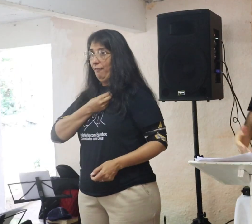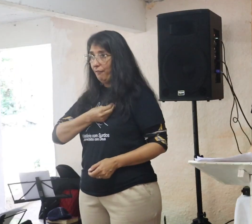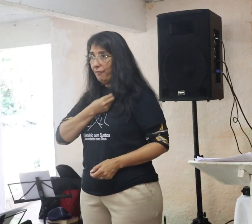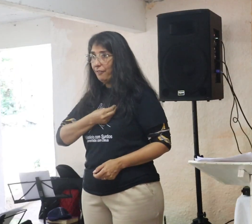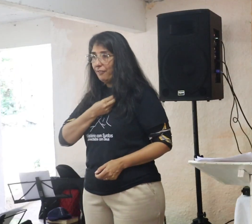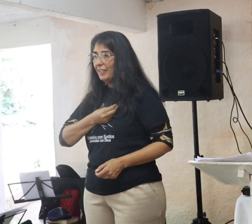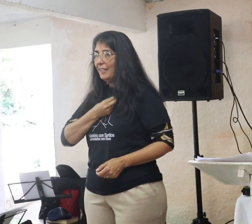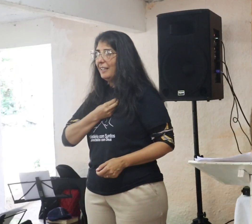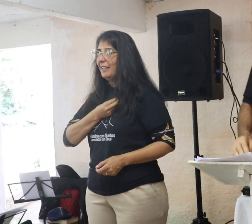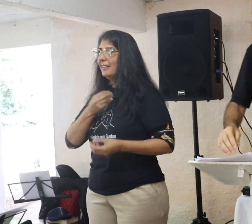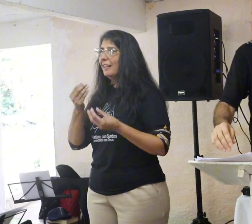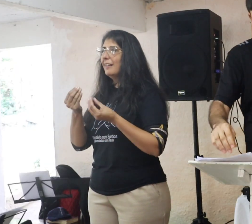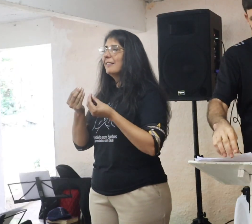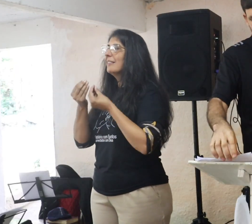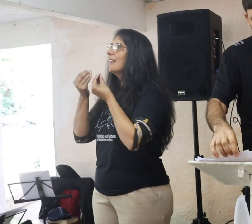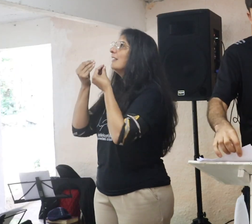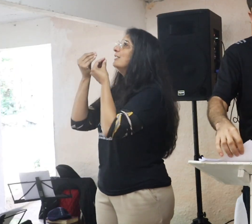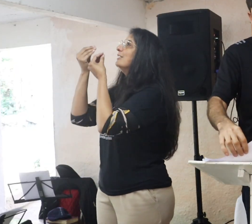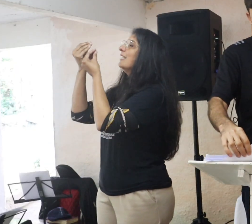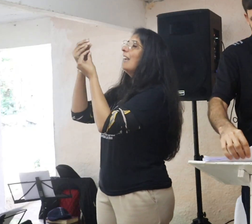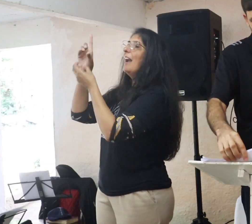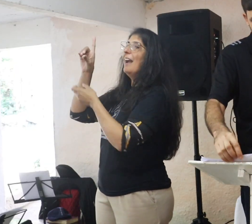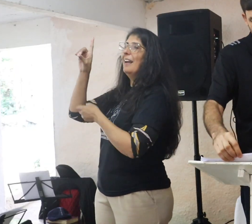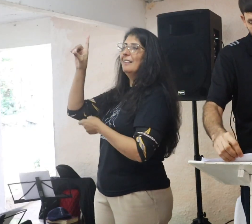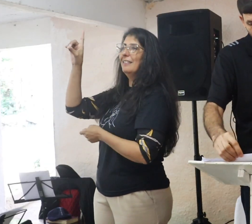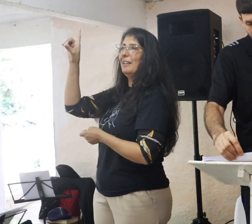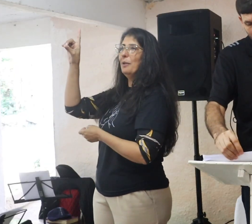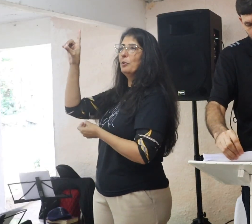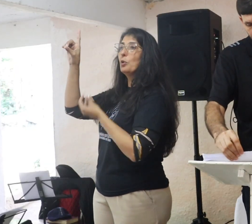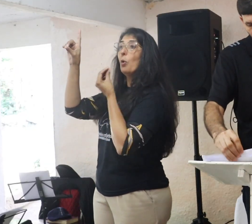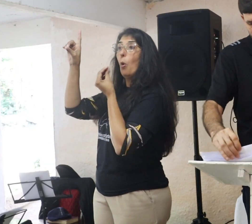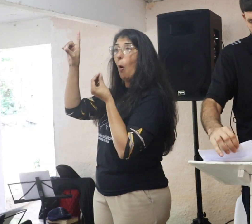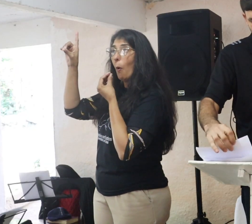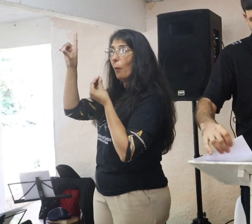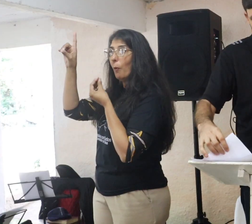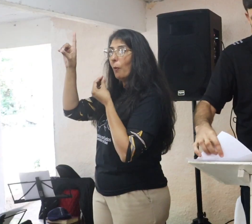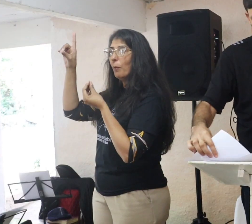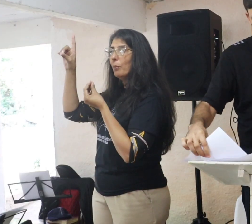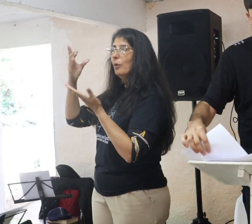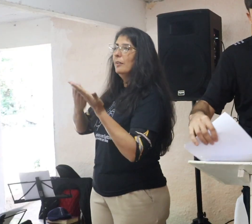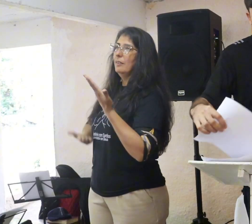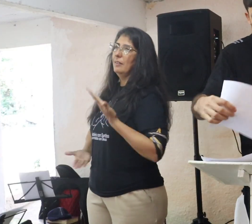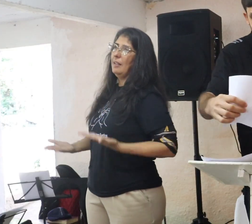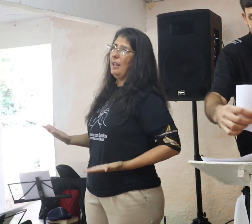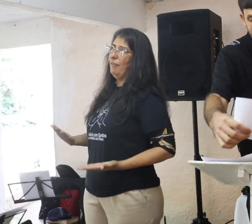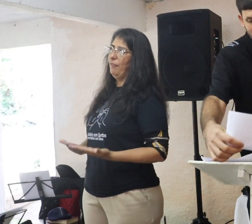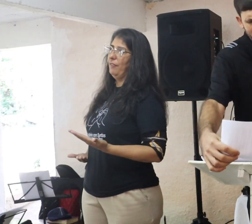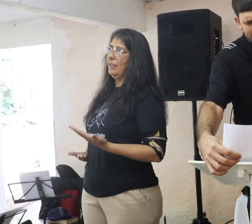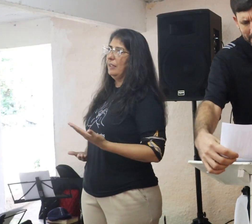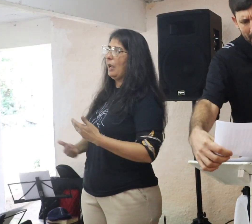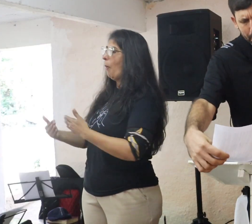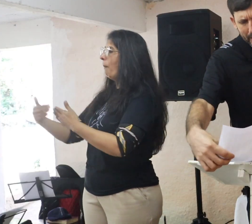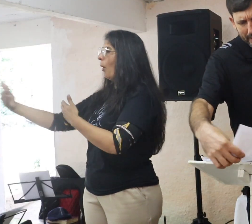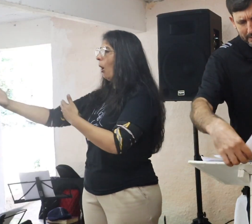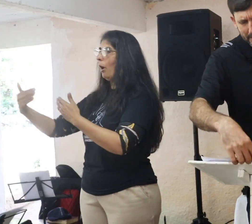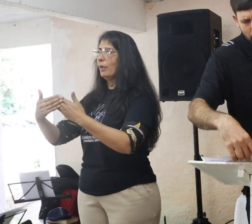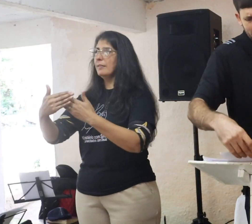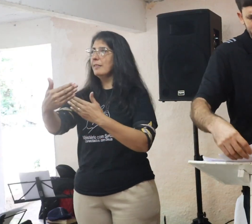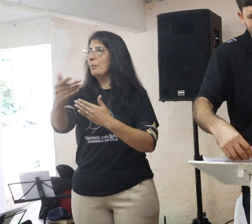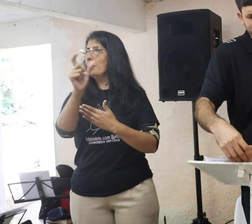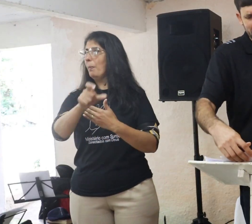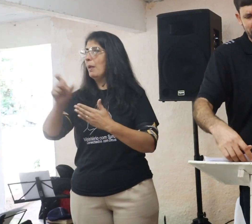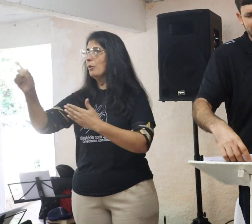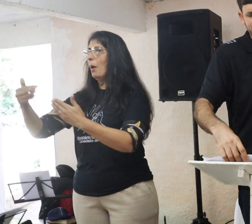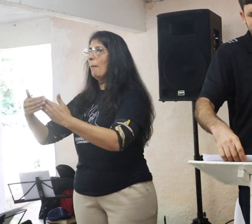ao Senhor por meio do serviço para o Senhor e para o próximo. Dedicação, essa é a